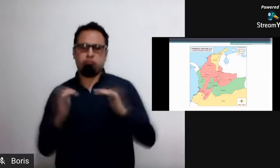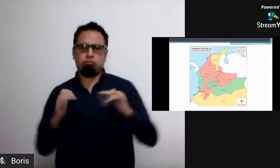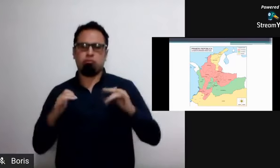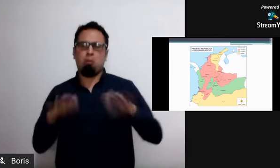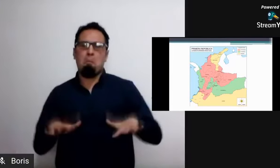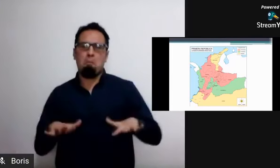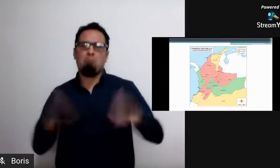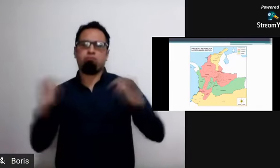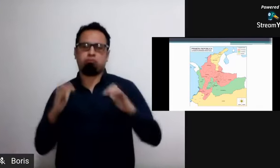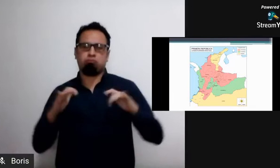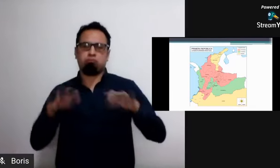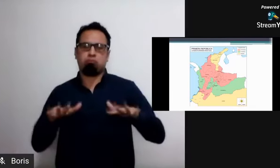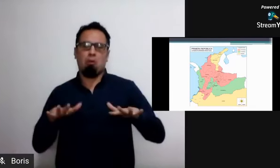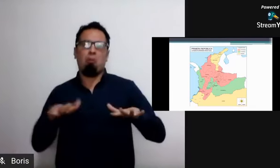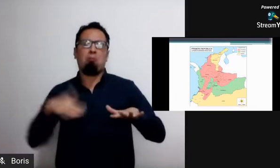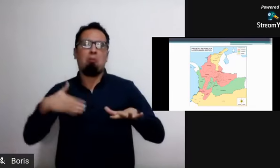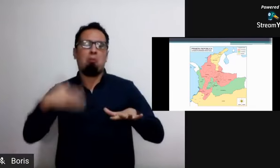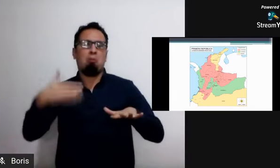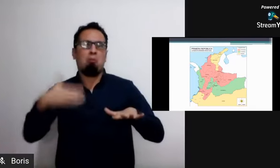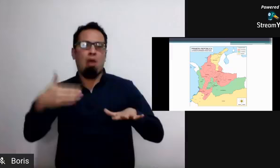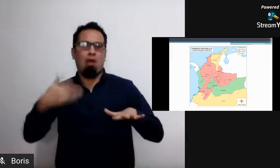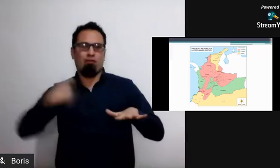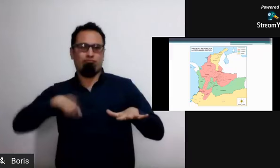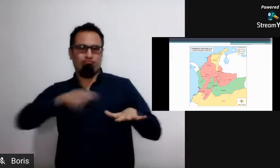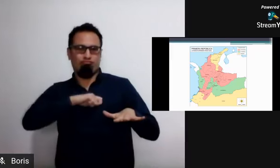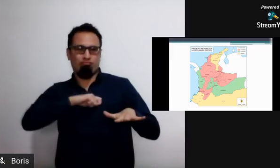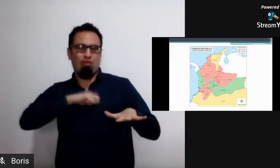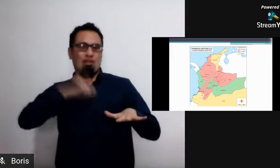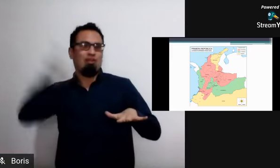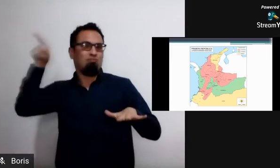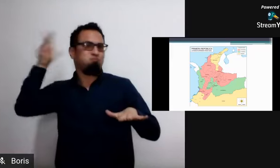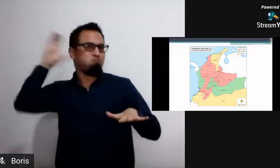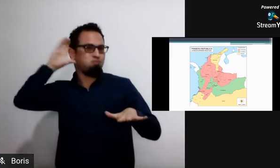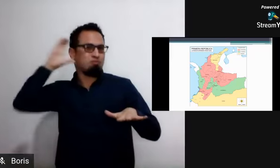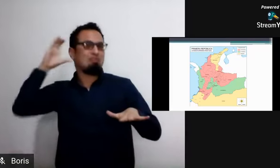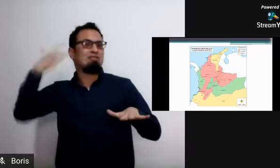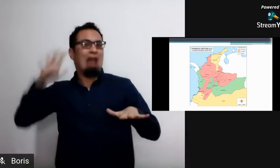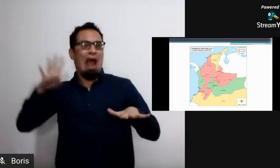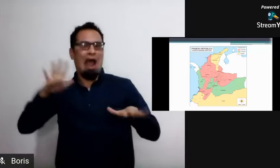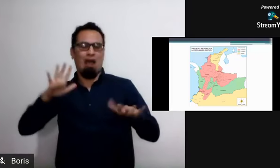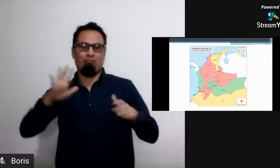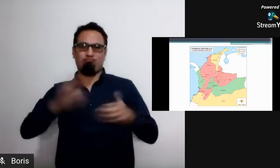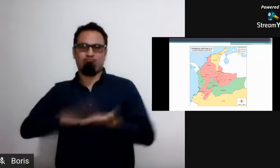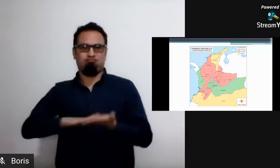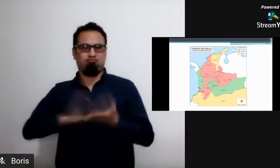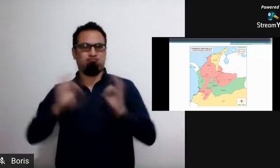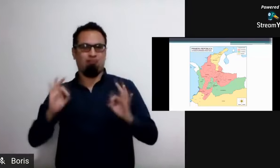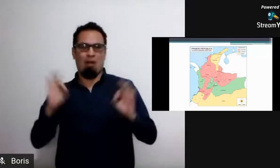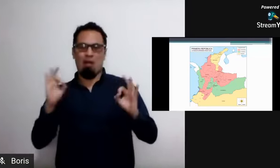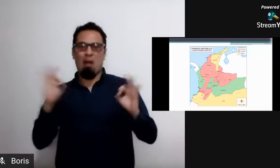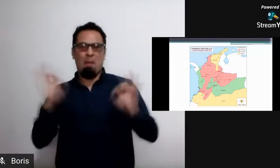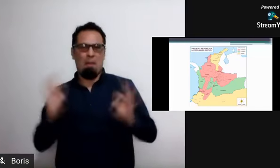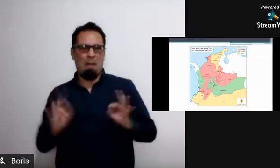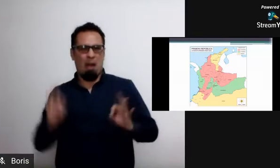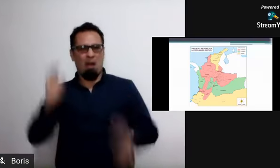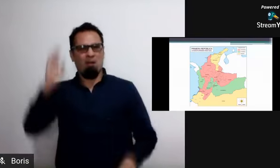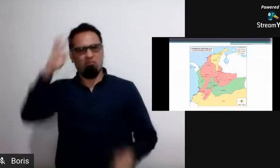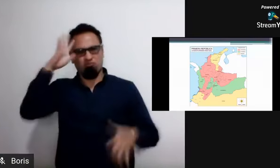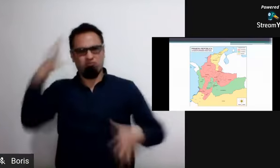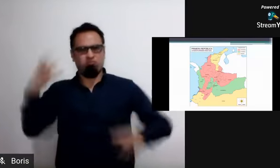quería ser un gobierno, tenía una modalidad de gobierno centralista. Entonces, por esa razón,